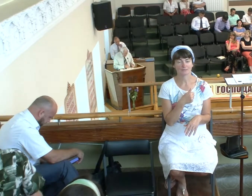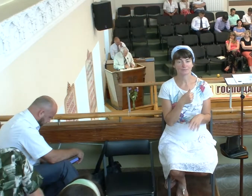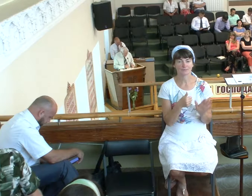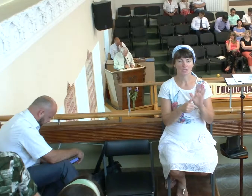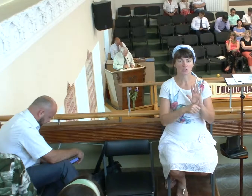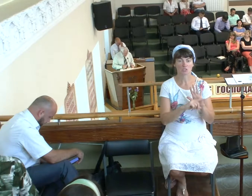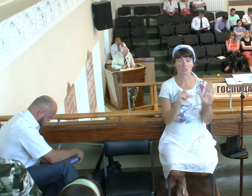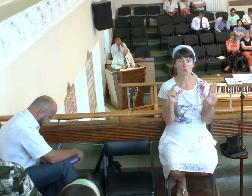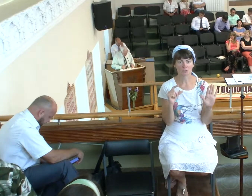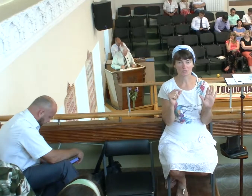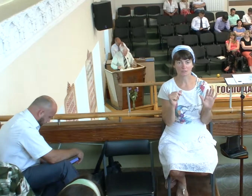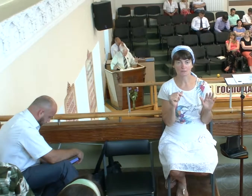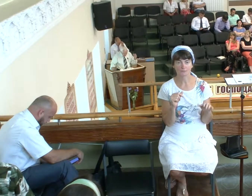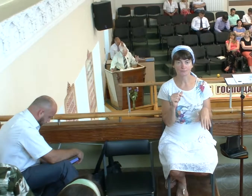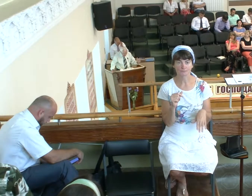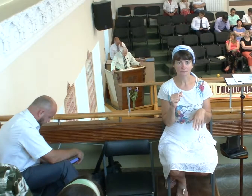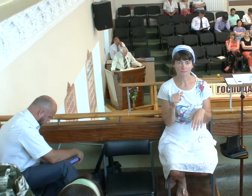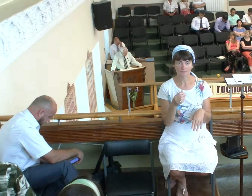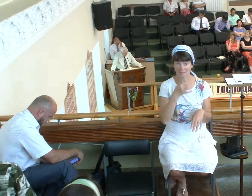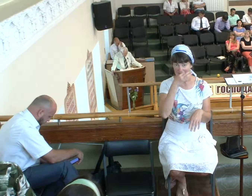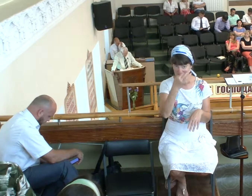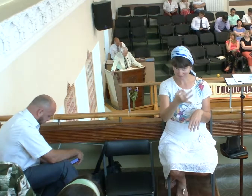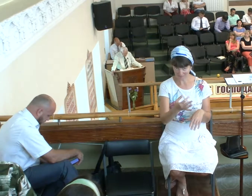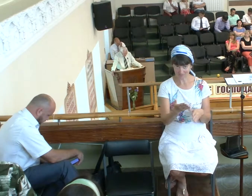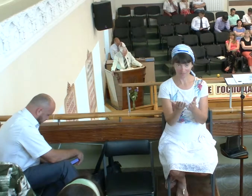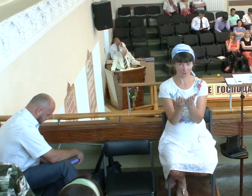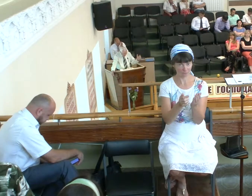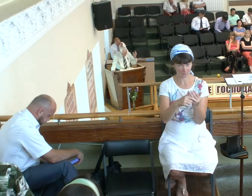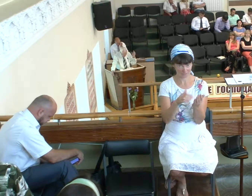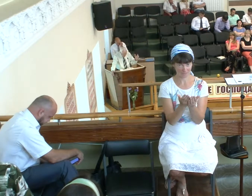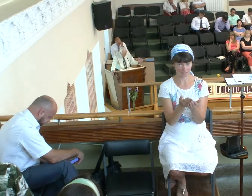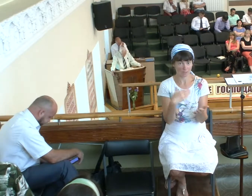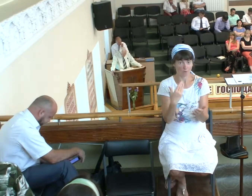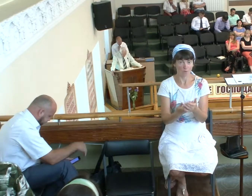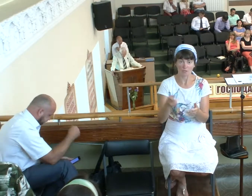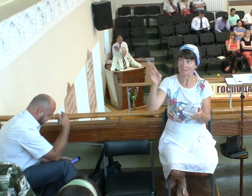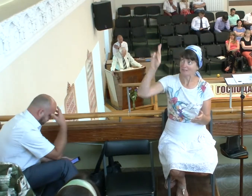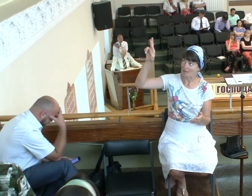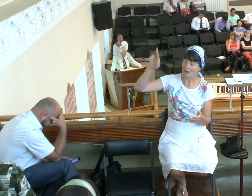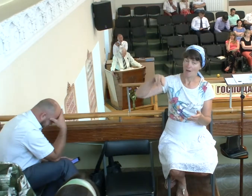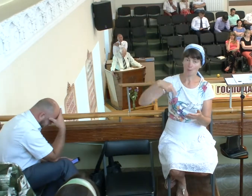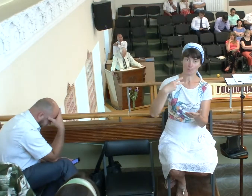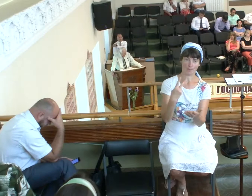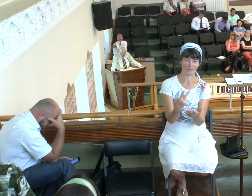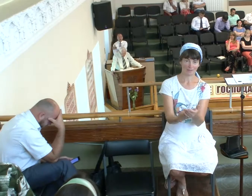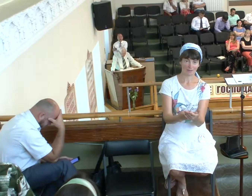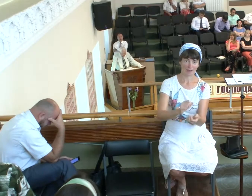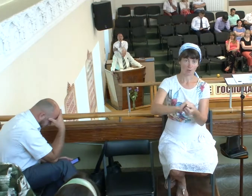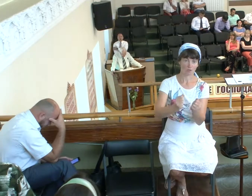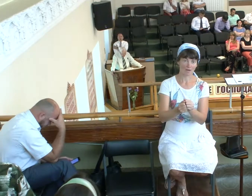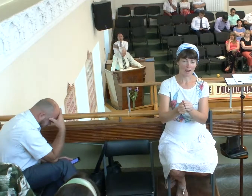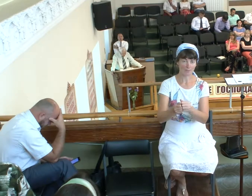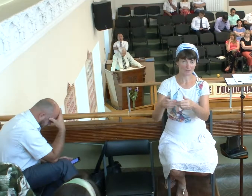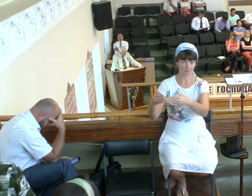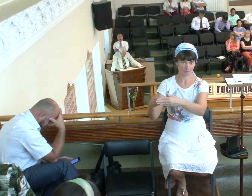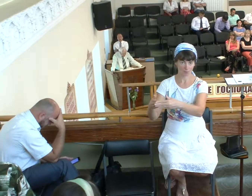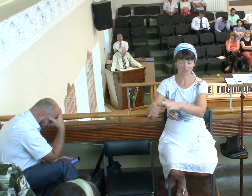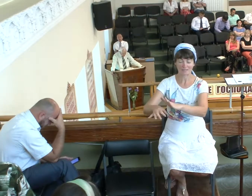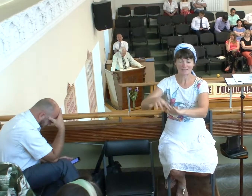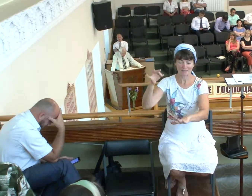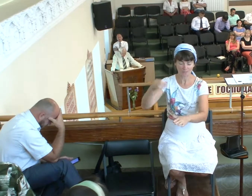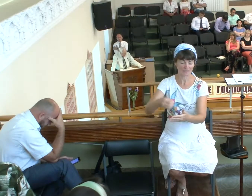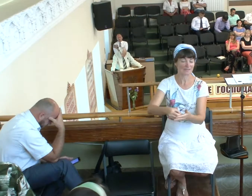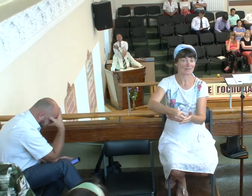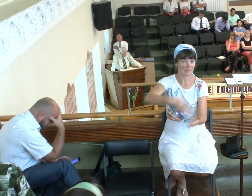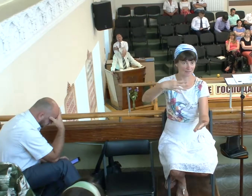стих этой же главы, ибо сказано в Писании, вот я полагаю сегодня камень краеугольный, избранный,